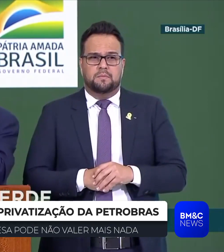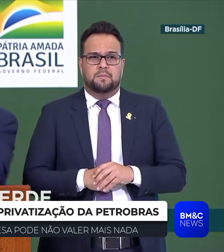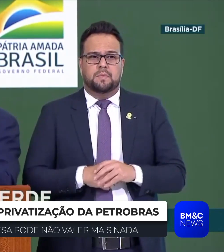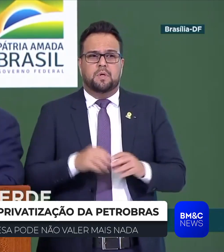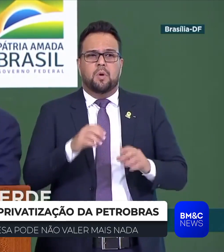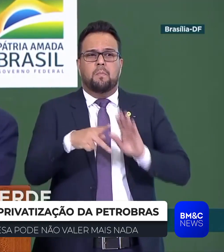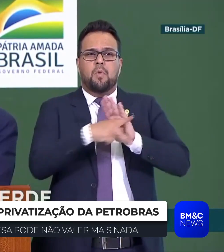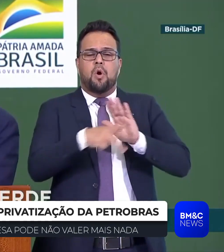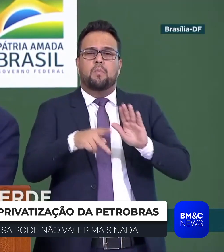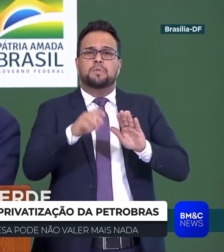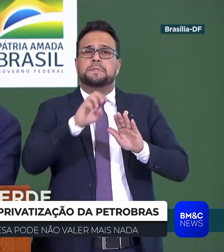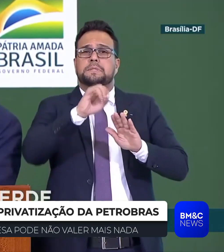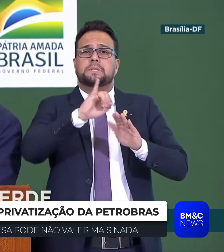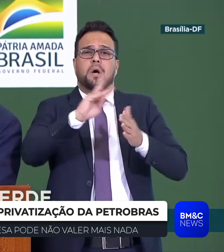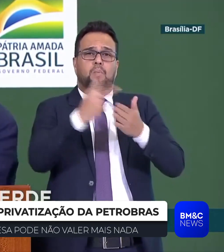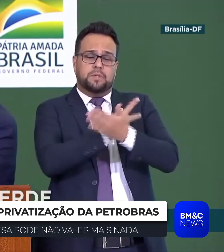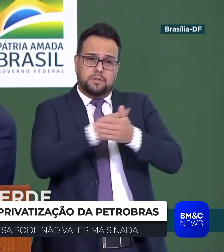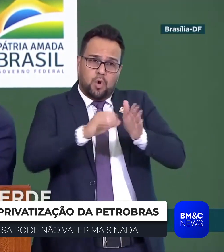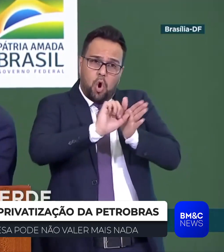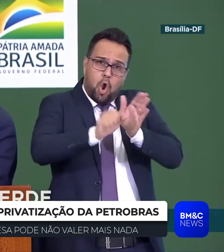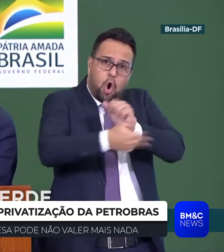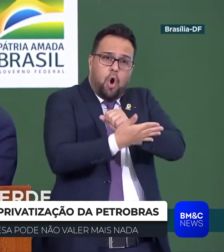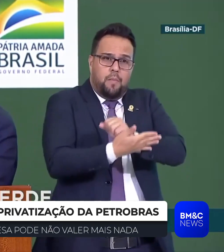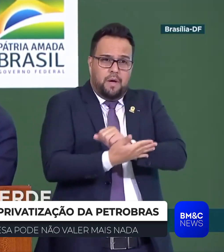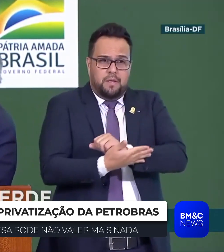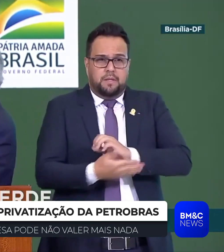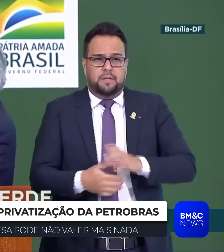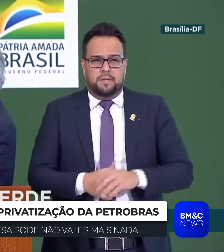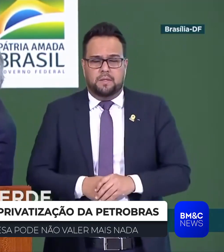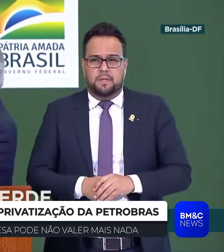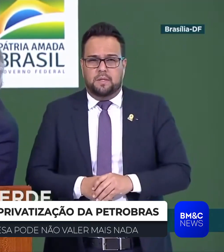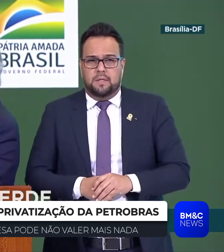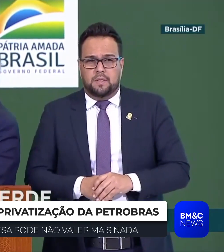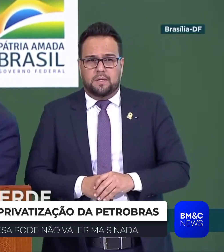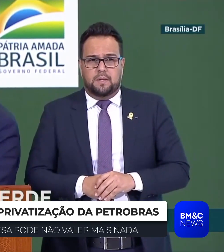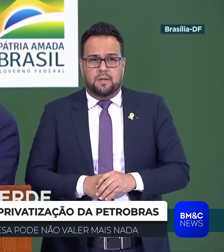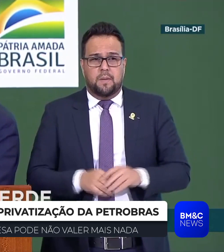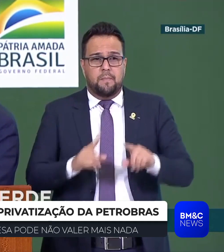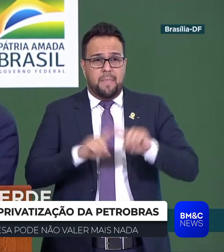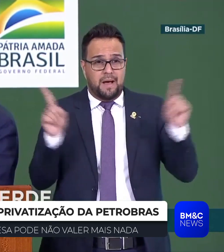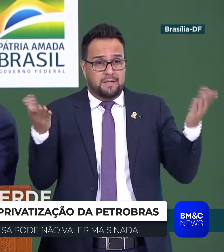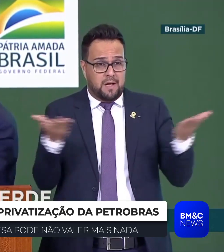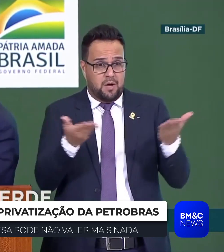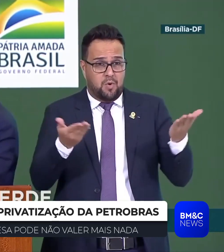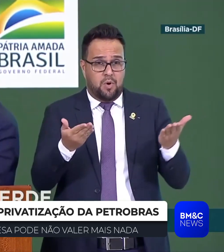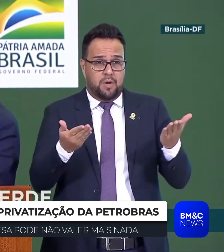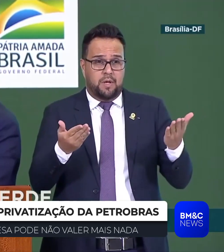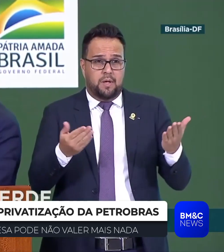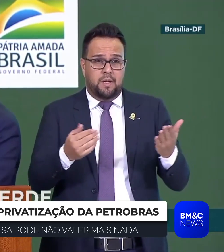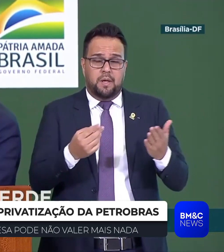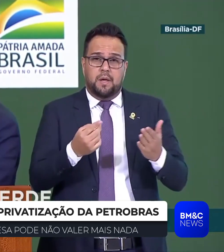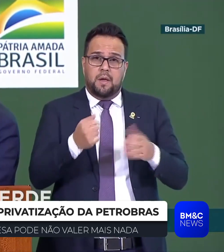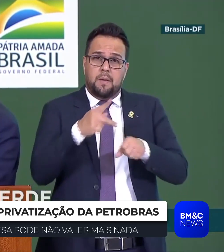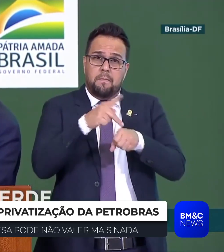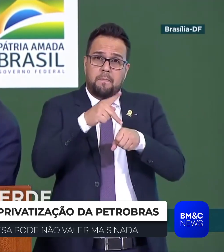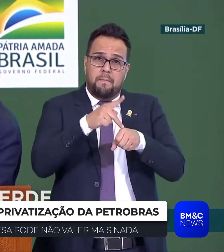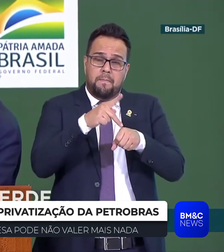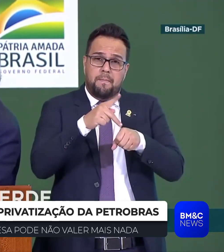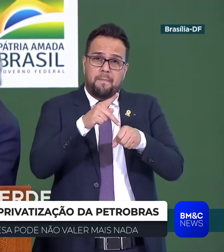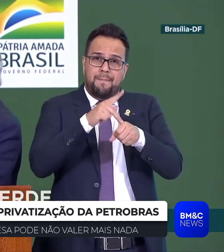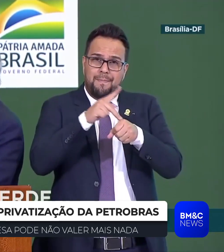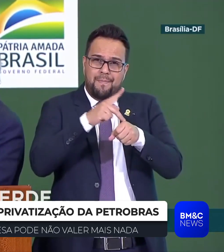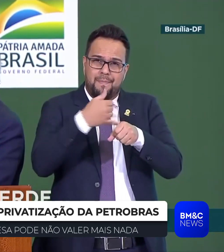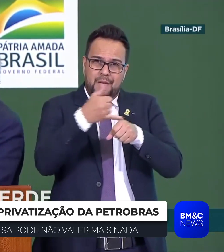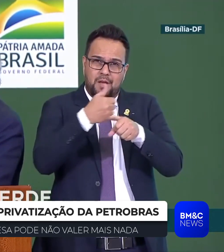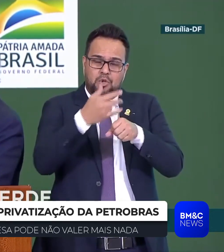no petrolão, e se agora o preço do petróleo só sobe, o que o povo brasileiro ganha com isso? Bastou o